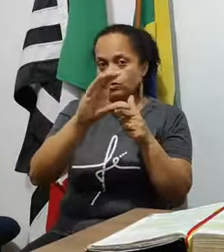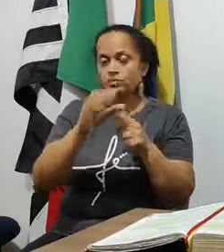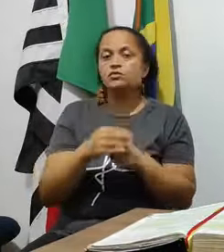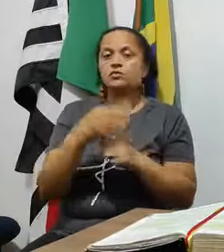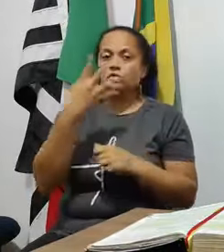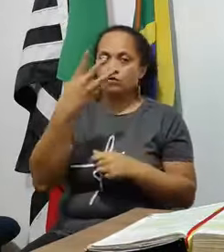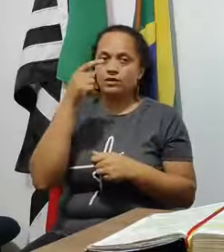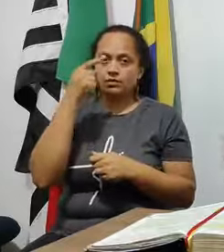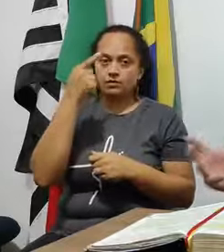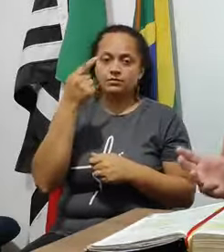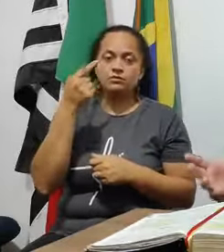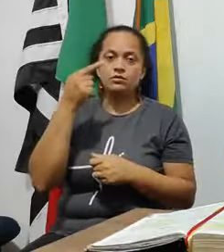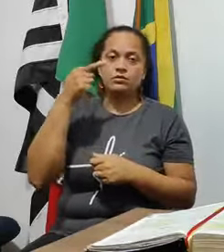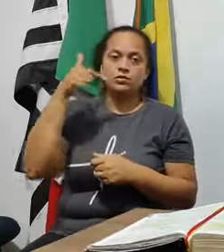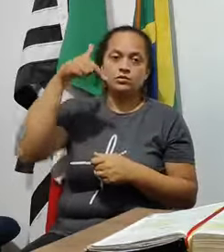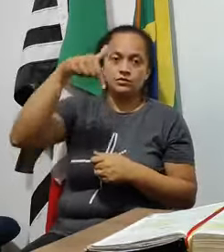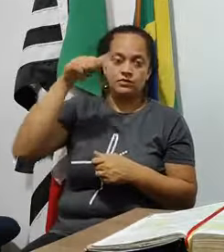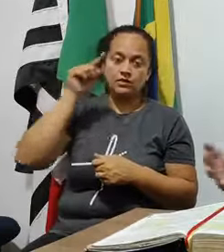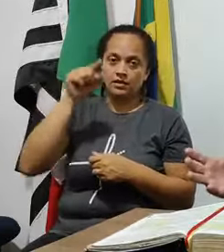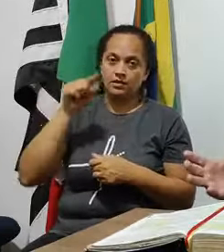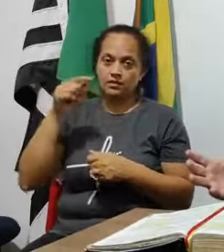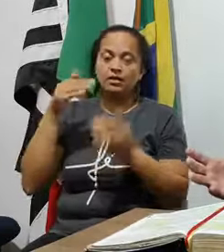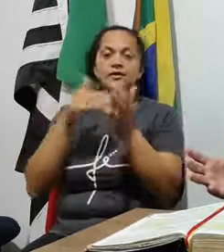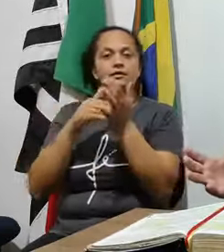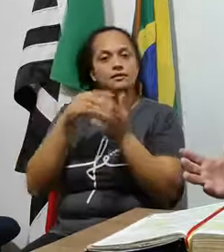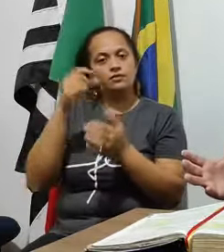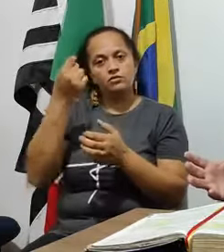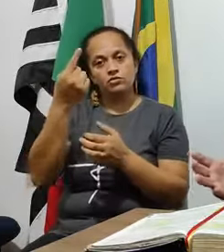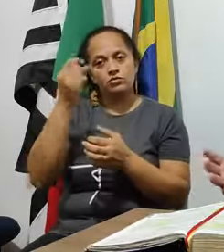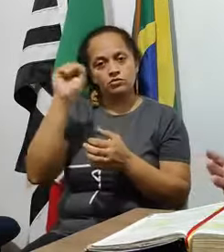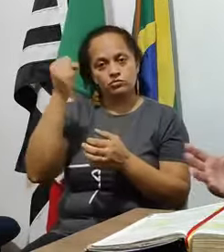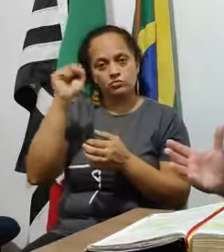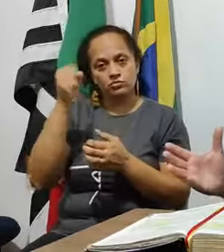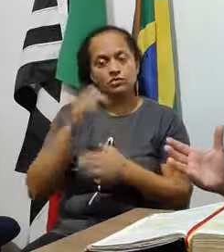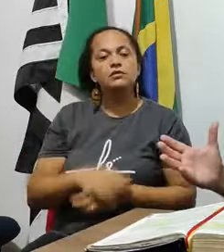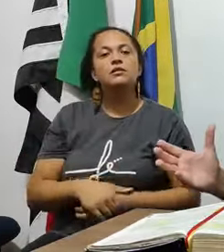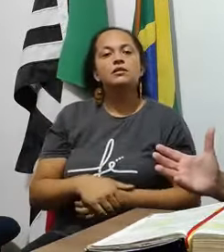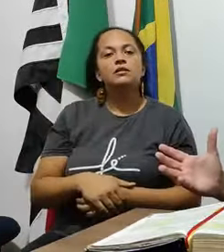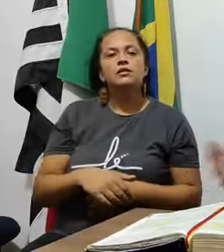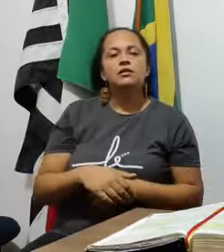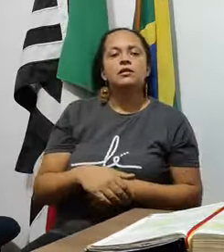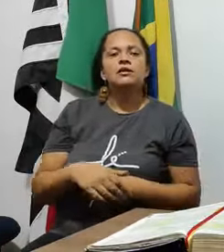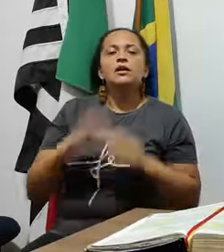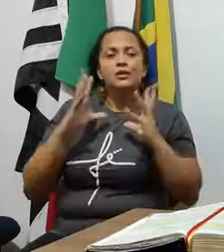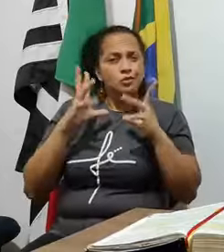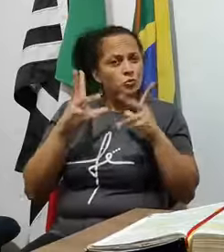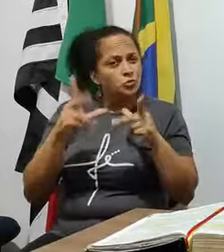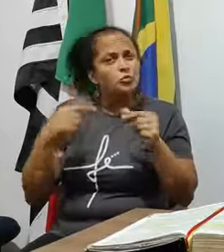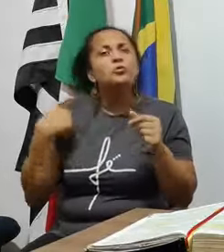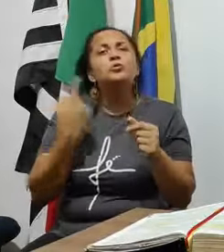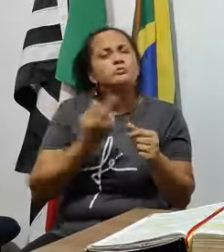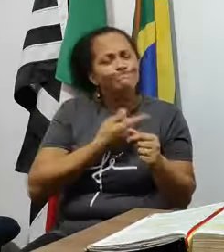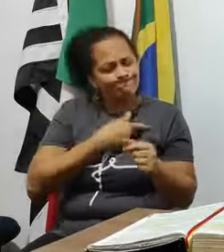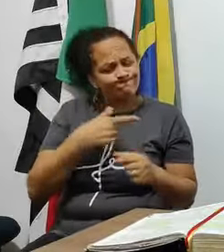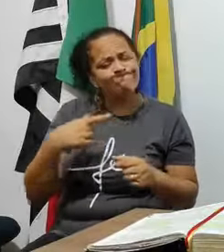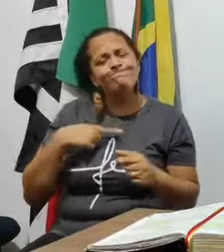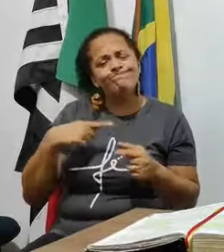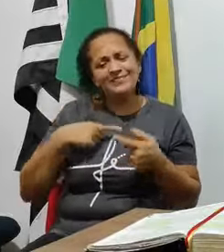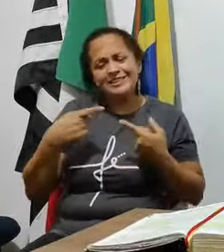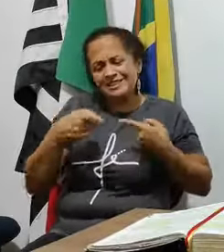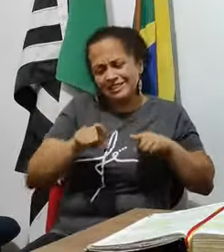do 7 ao 18, ele faz uma declaração dramática. Olha, ele diz, em tudo somos atribulados, mas